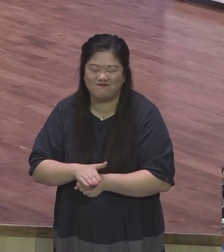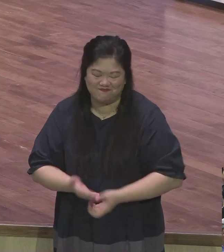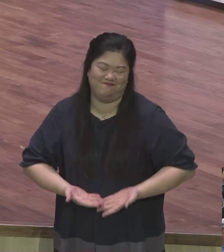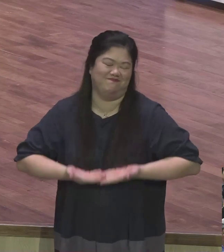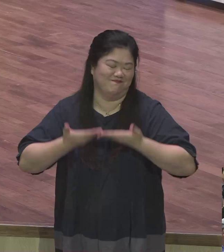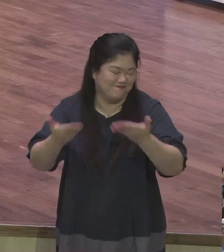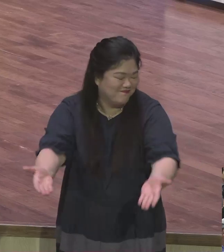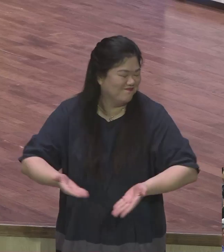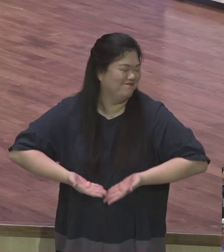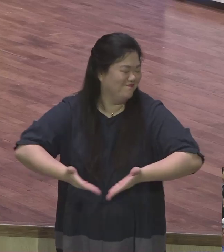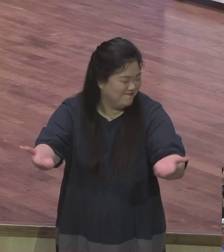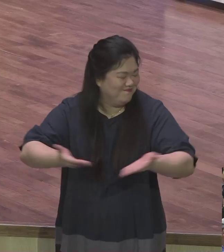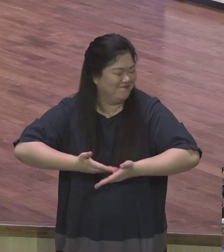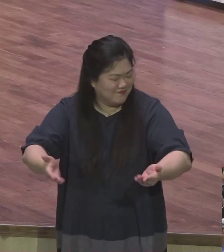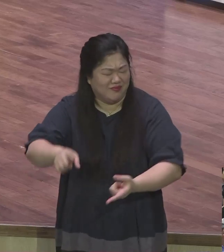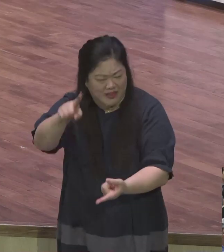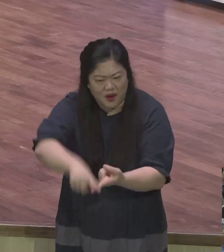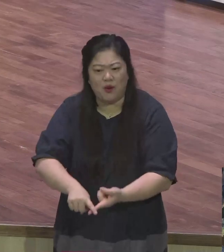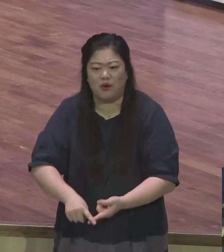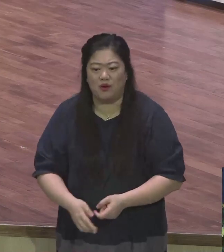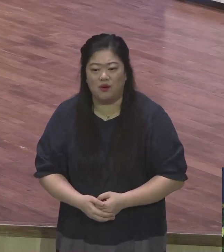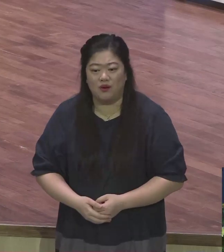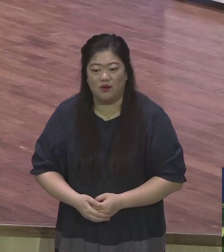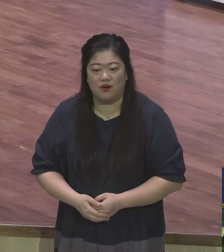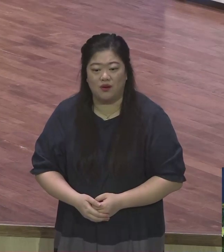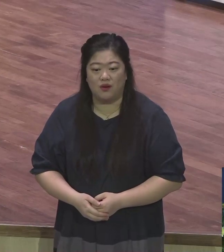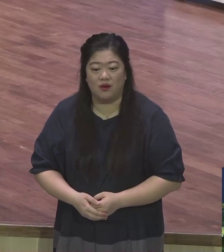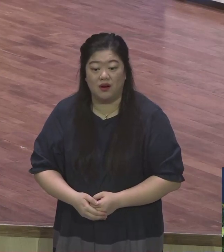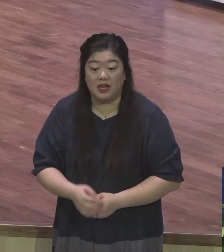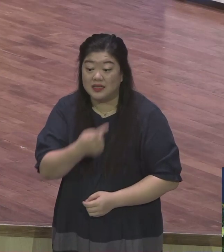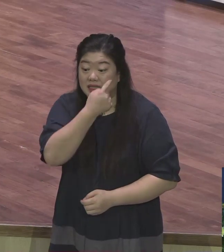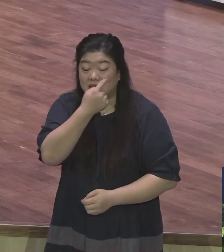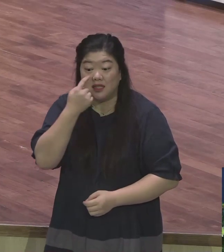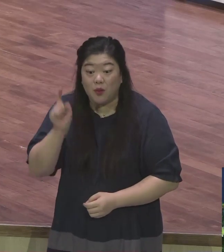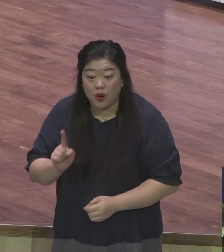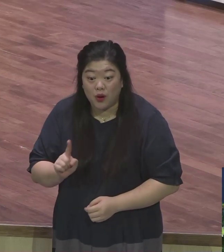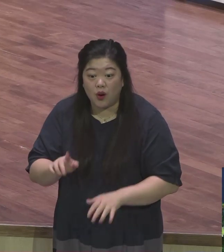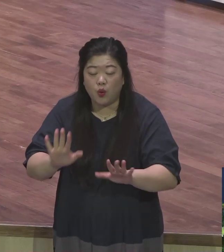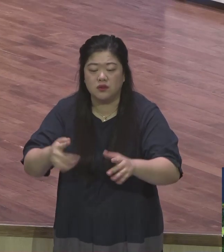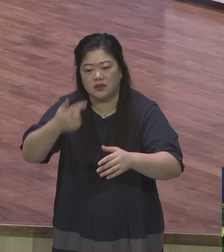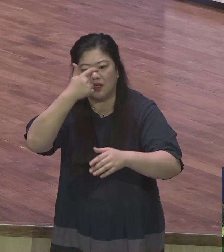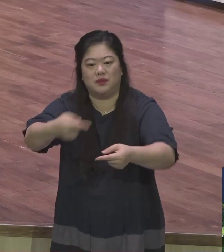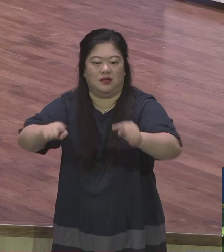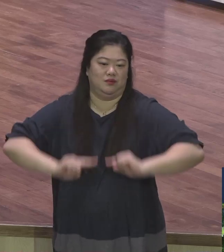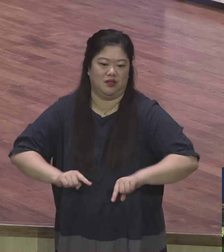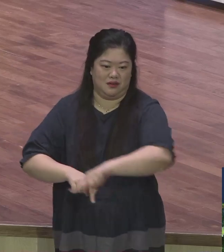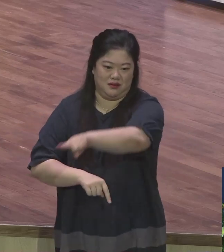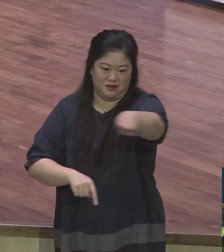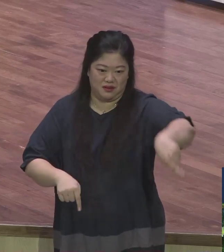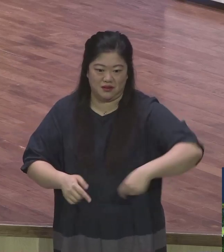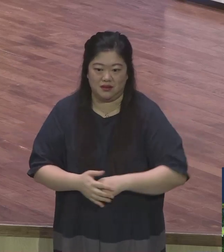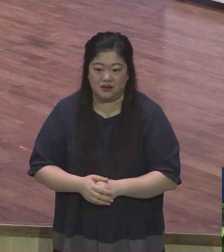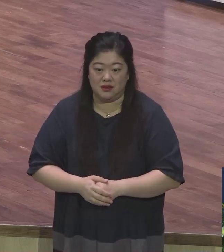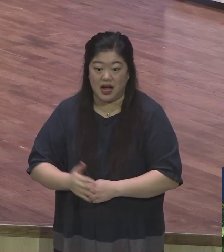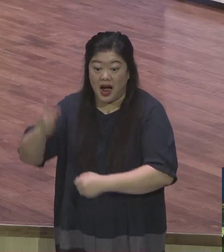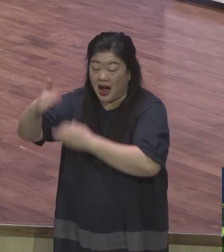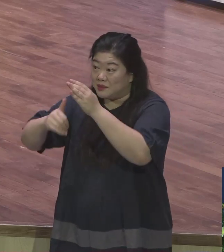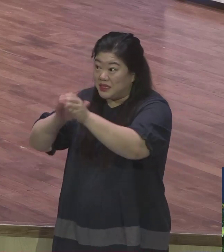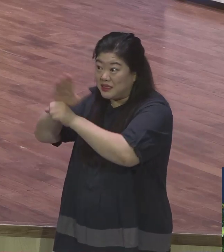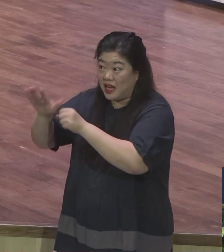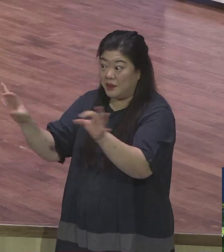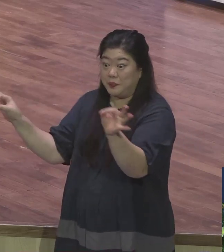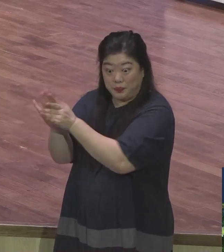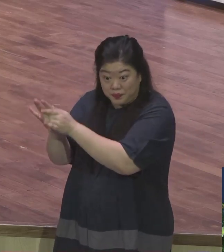증거가 여러분이 이 자리에 와 앉았다는 것입니다. 하나님 여러분을 부르셔서 여러분이 이 자리에 오게 된 줄 믿으시기 바랍니다.